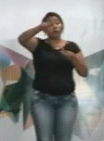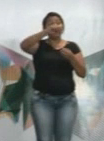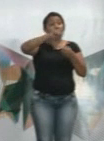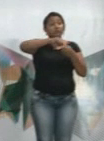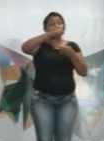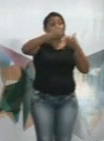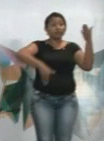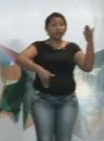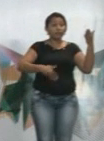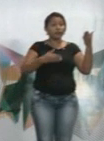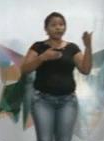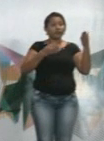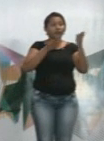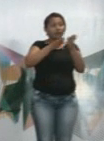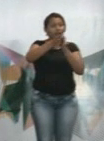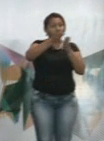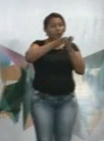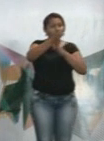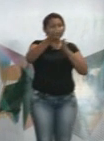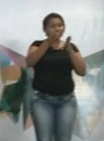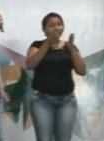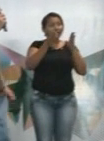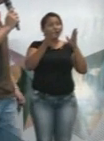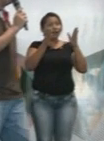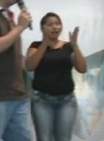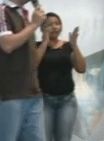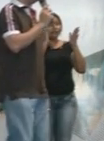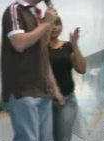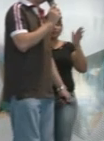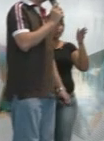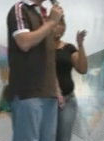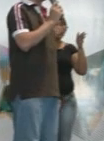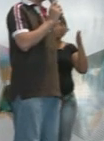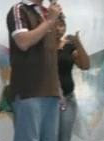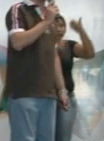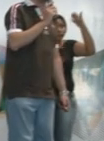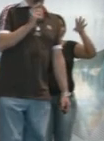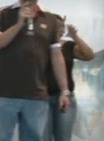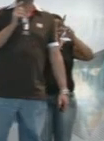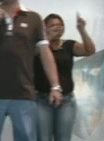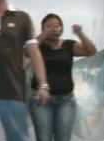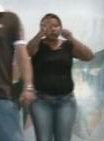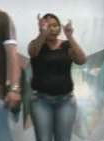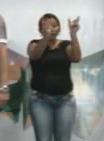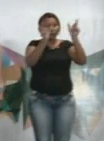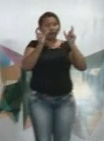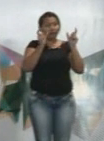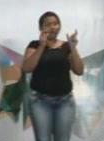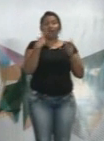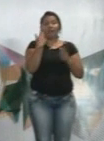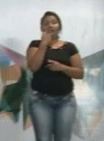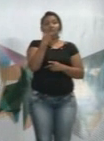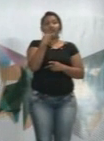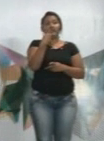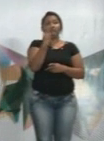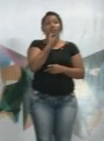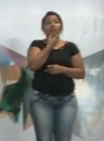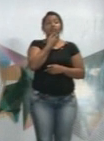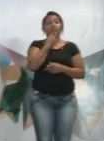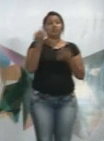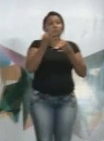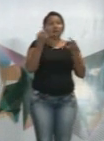aqui. Orientá-los a melhor forma de você tirar proveito dessa prova. Tá? Então você não vai sair daqui hoje falando inglês perfeitamente. Até aqueles cursos que